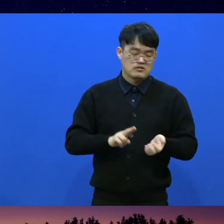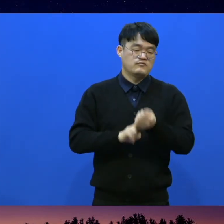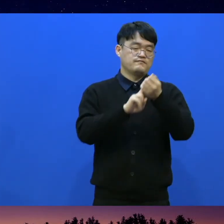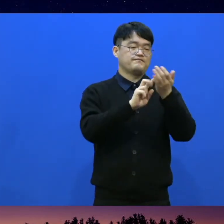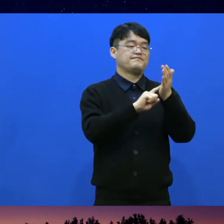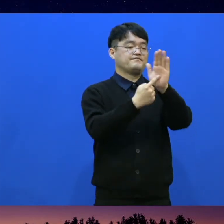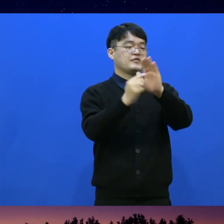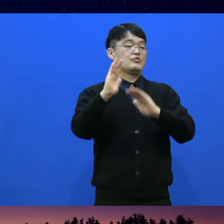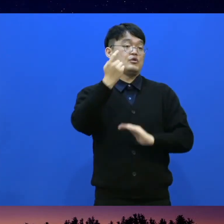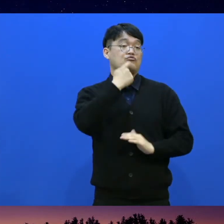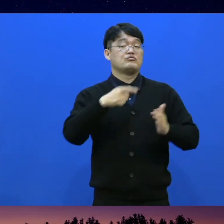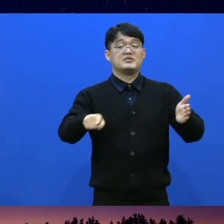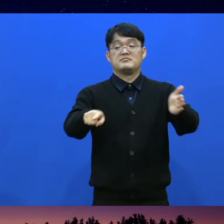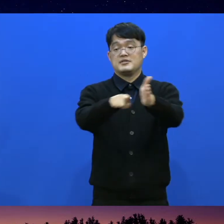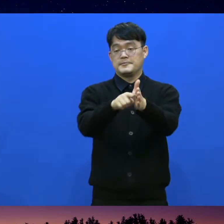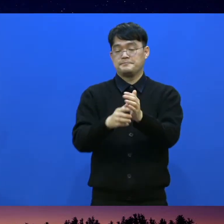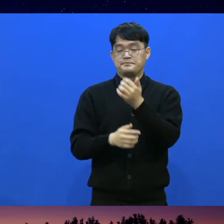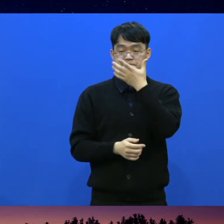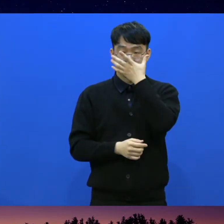줄 믿습니다.